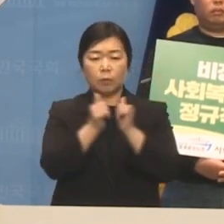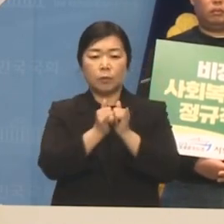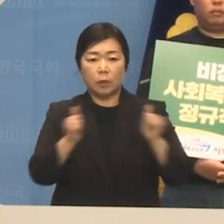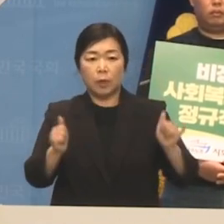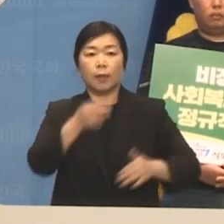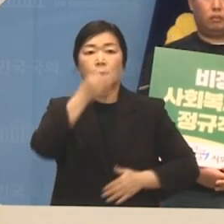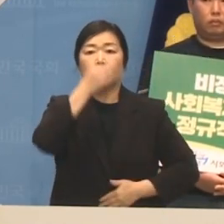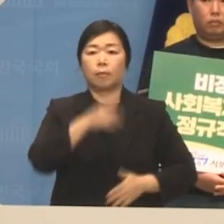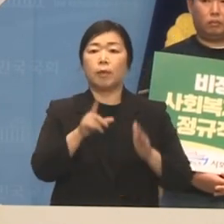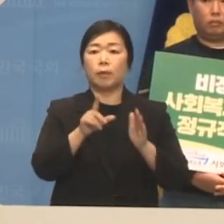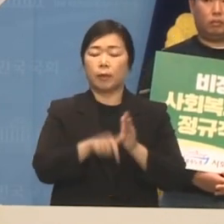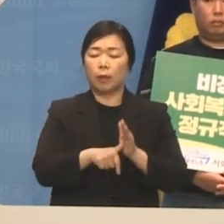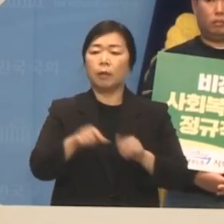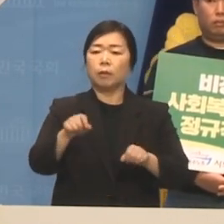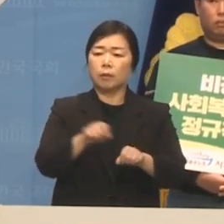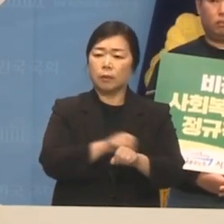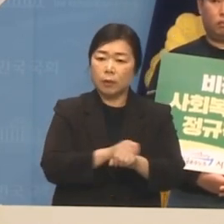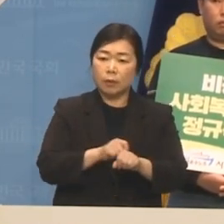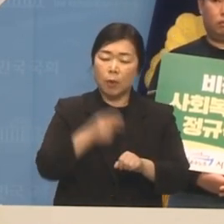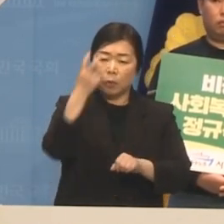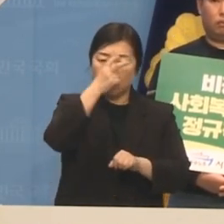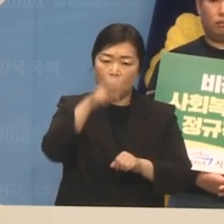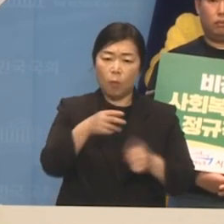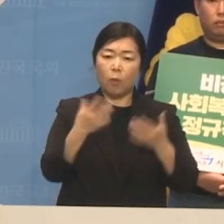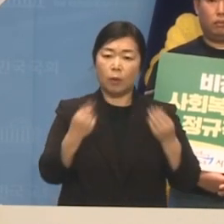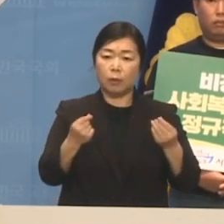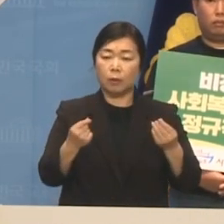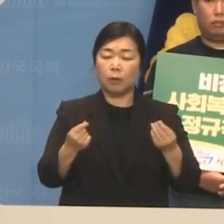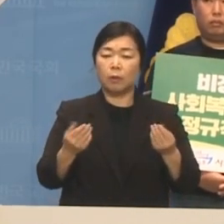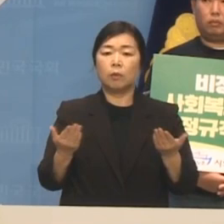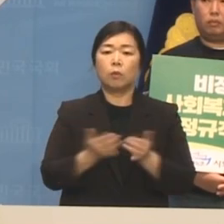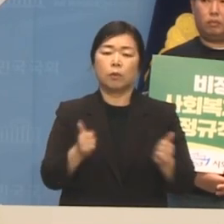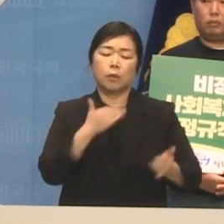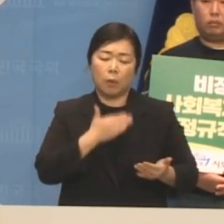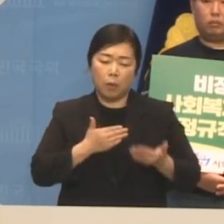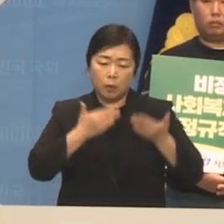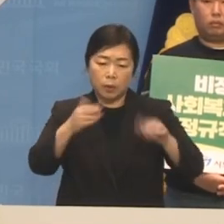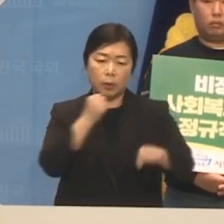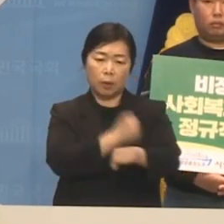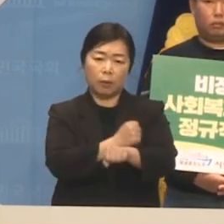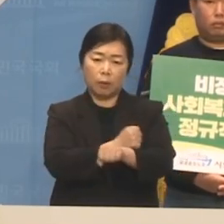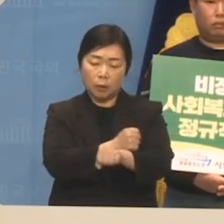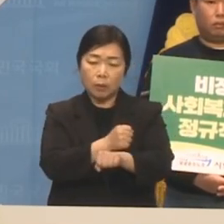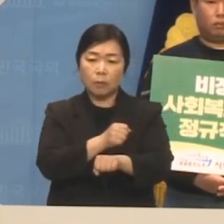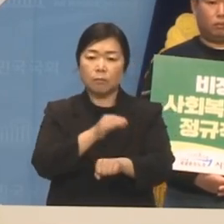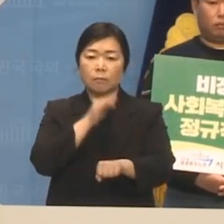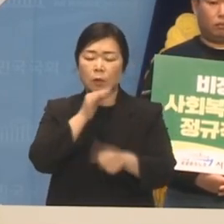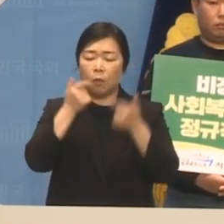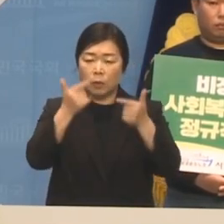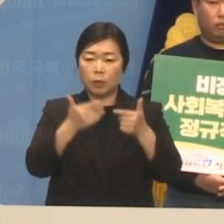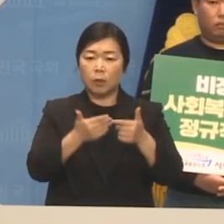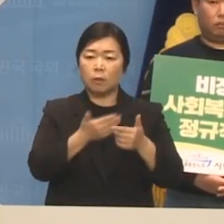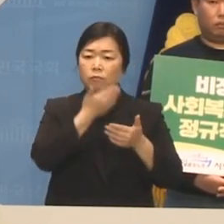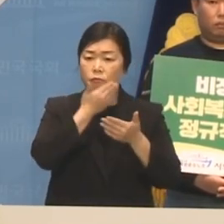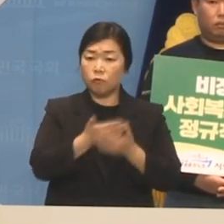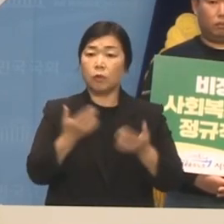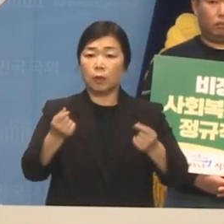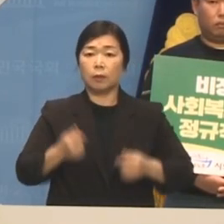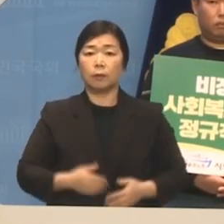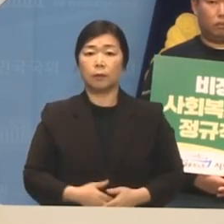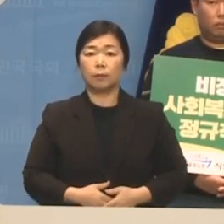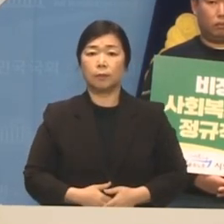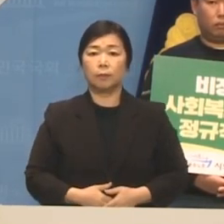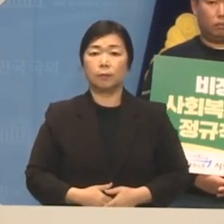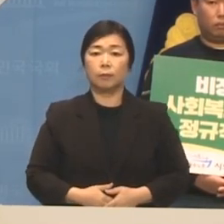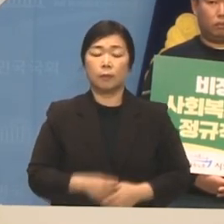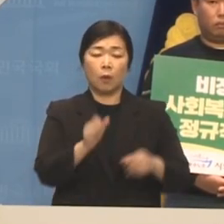때마다 특히 우리와 같은 돌봄 노동자들의 헌신적 노동은 더욱 그 가치를 표출했습니다.